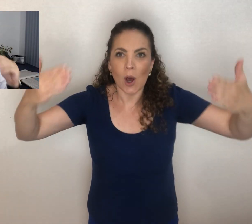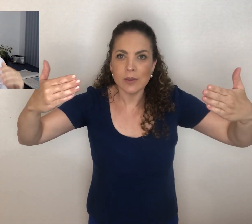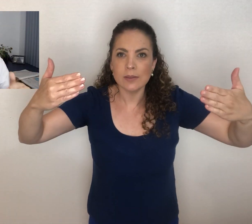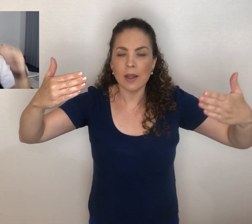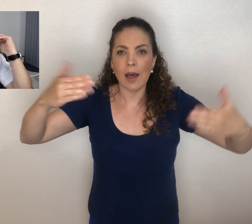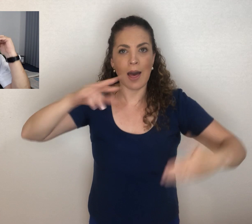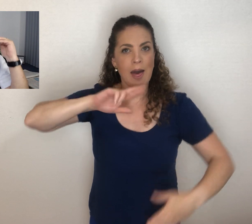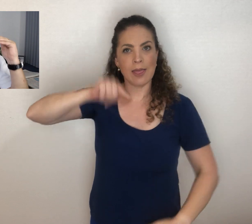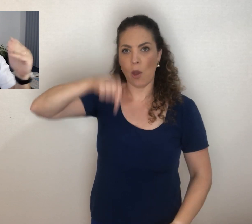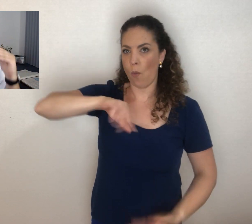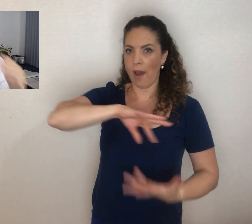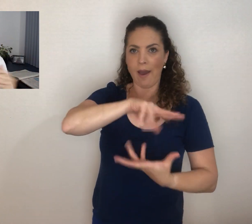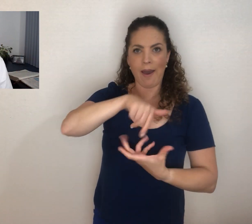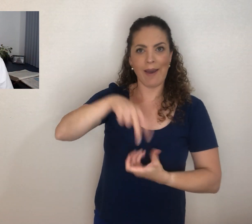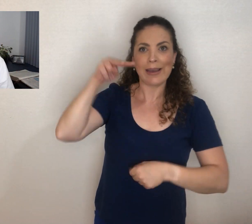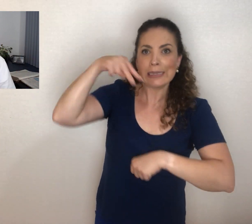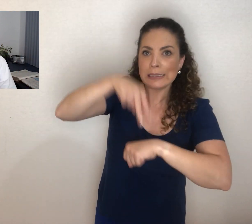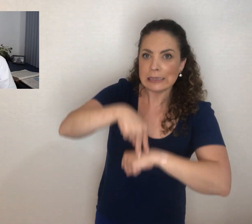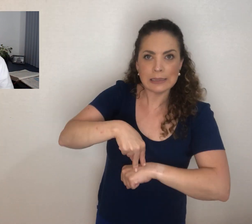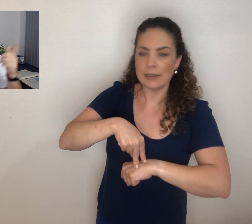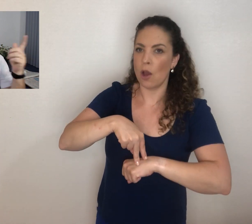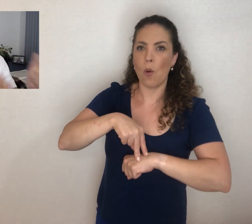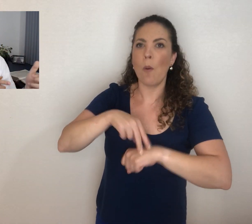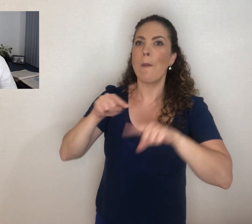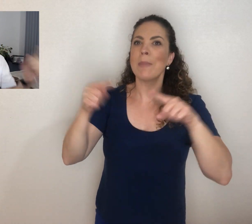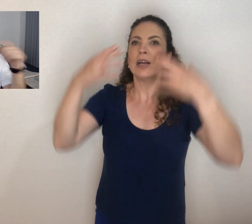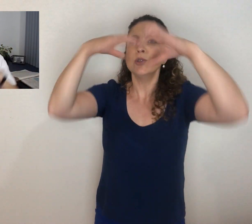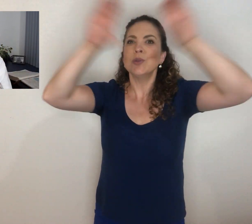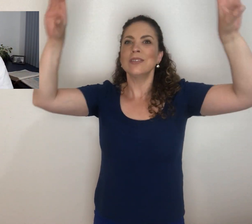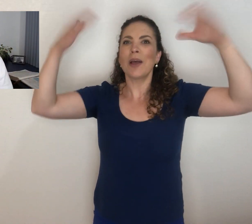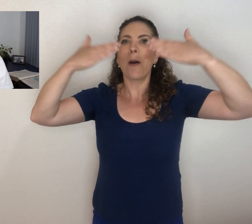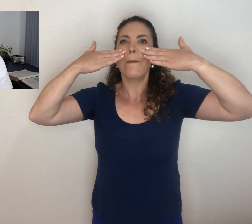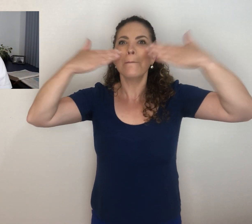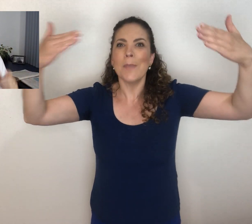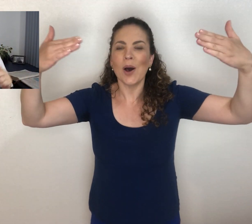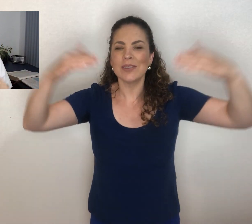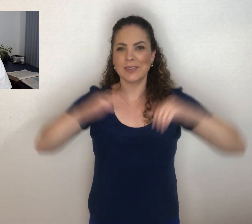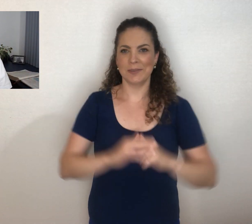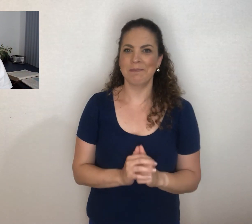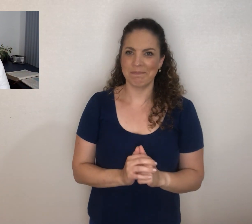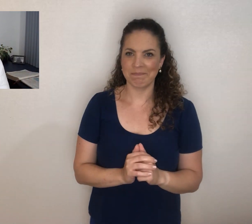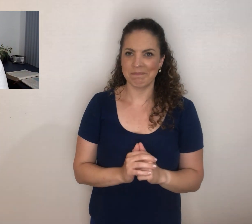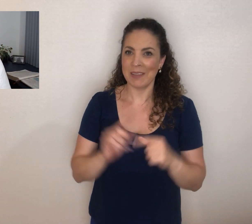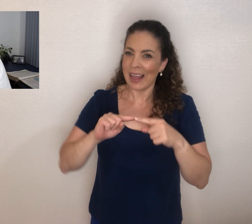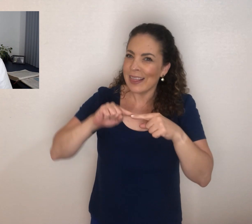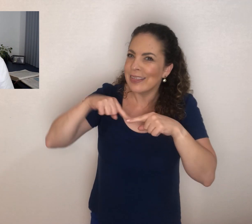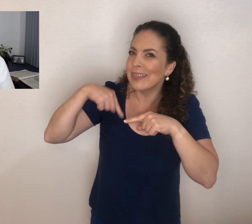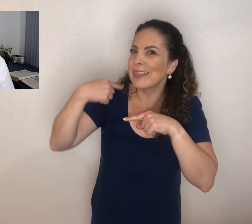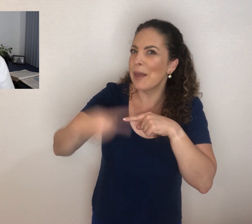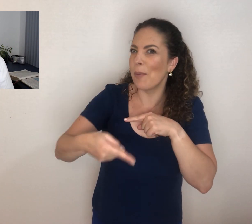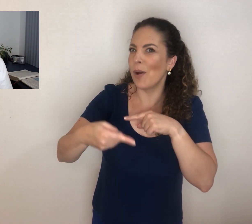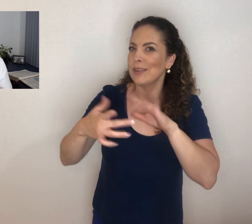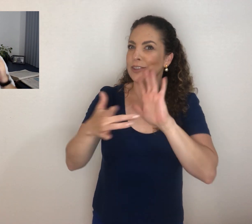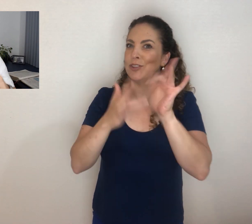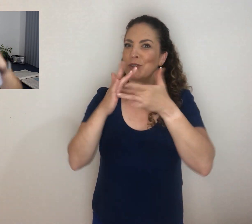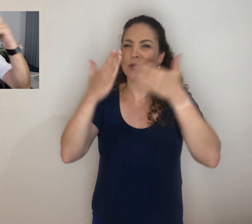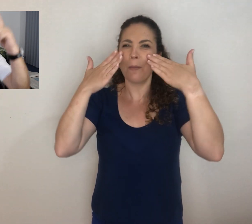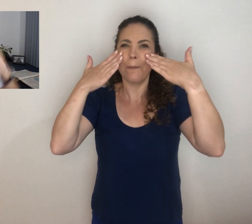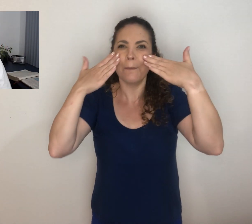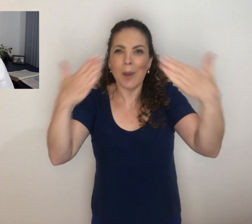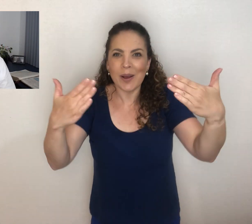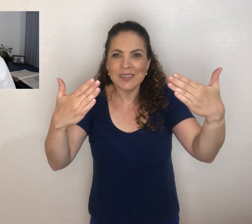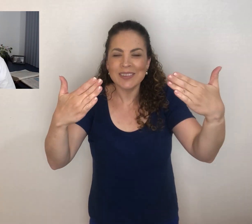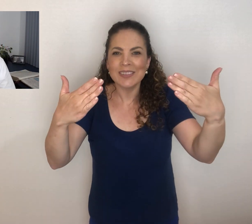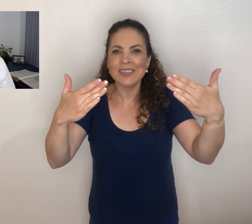Jesus aparecendo no céu. E depois, por fim, a reunião dos escolhidos, depois